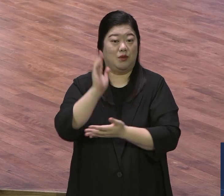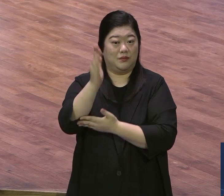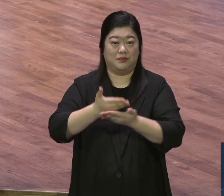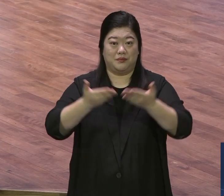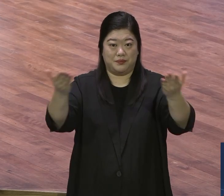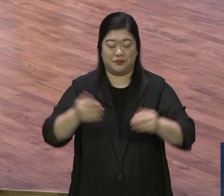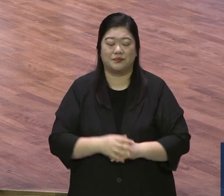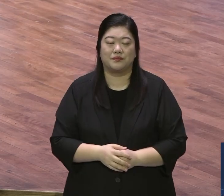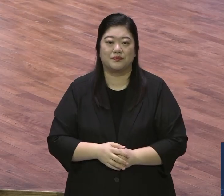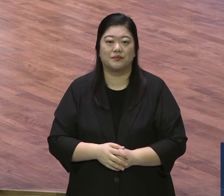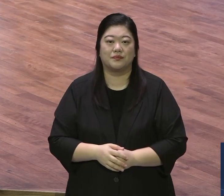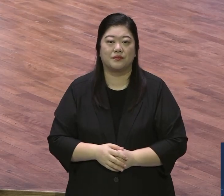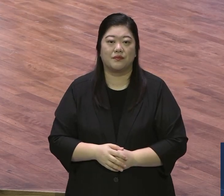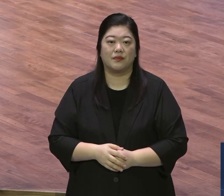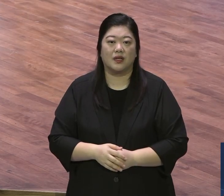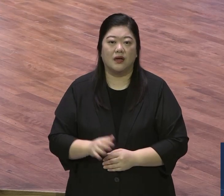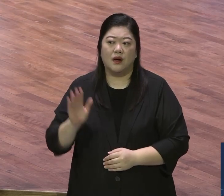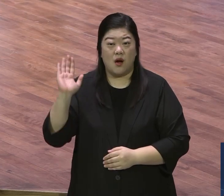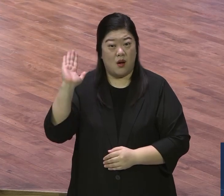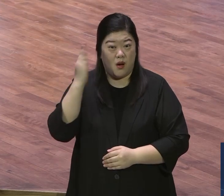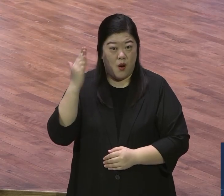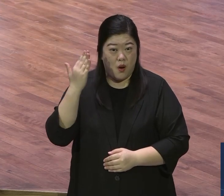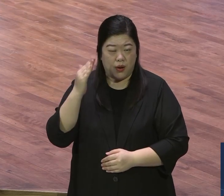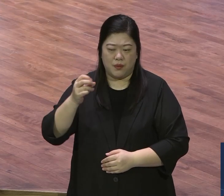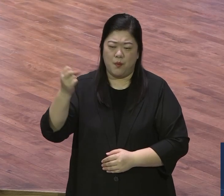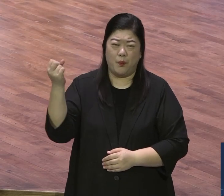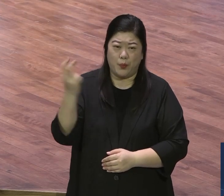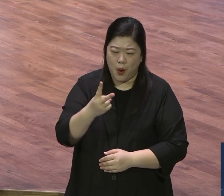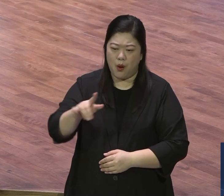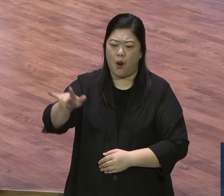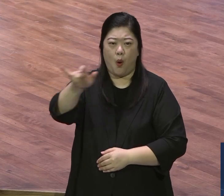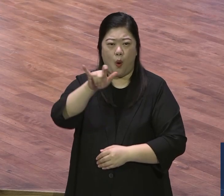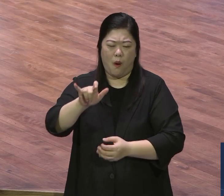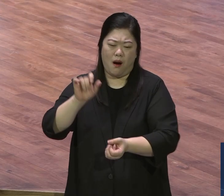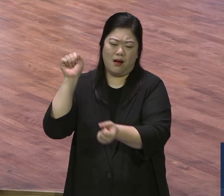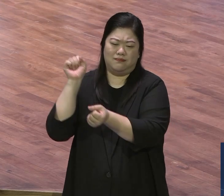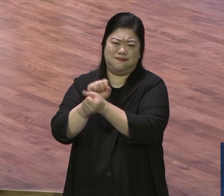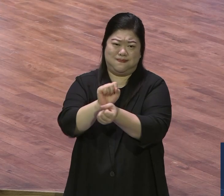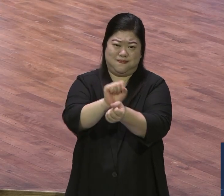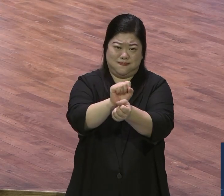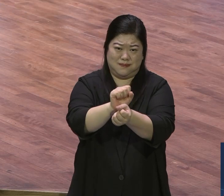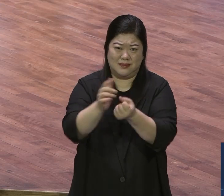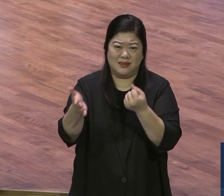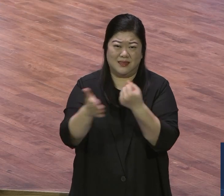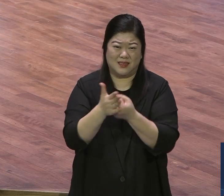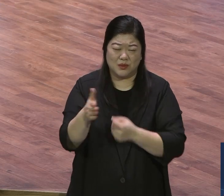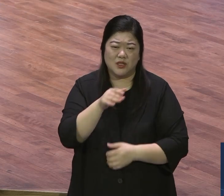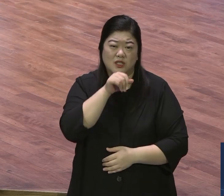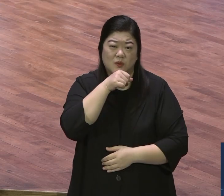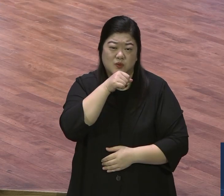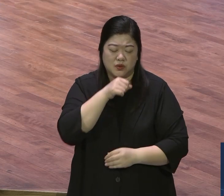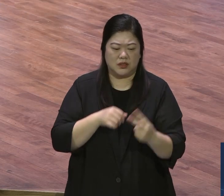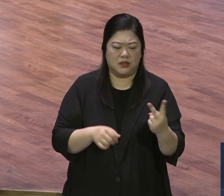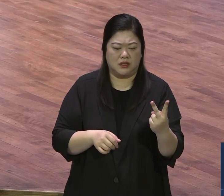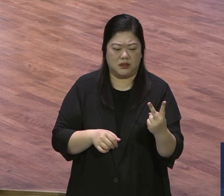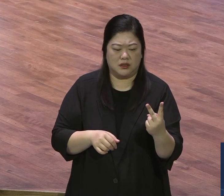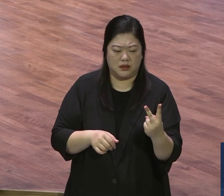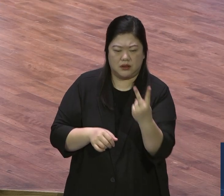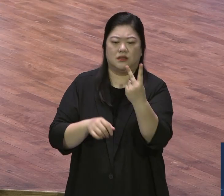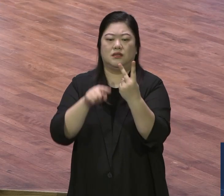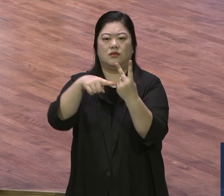코로나19 재확산으로 인해 가지고 사회적 거리두기가 계속해서 강하게